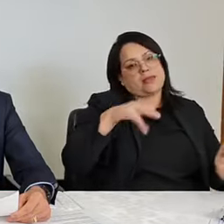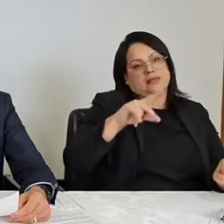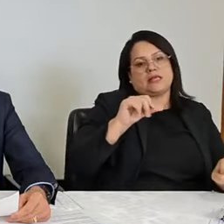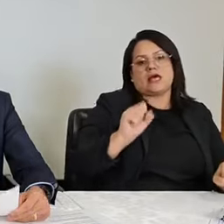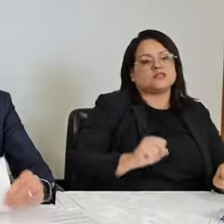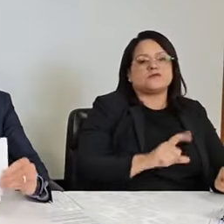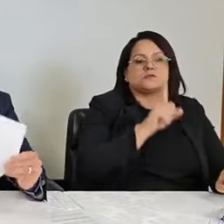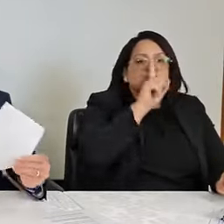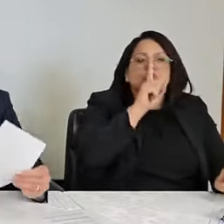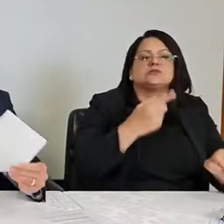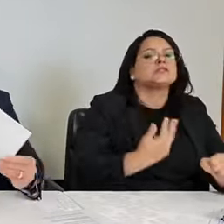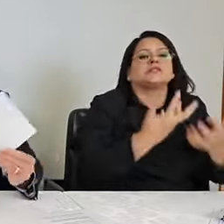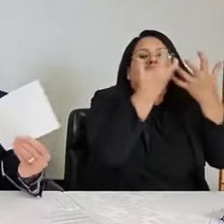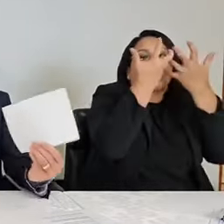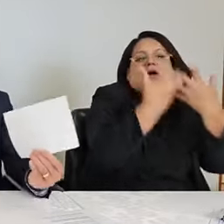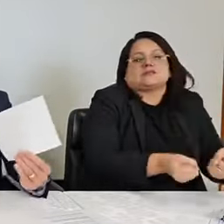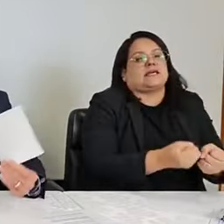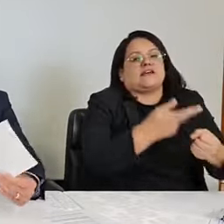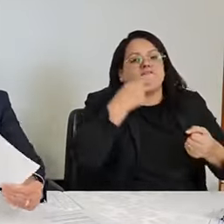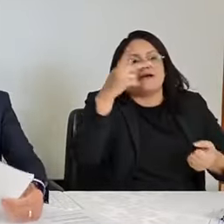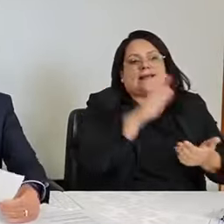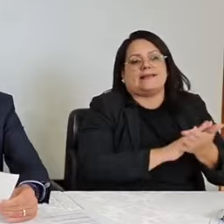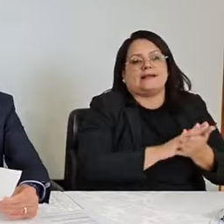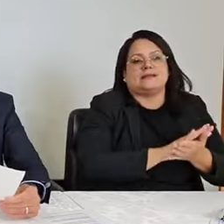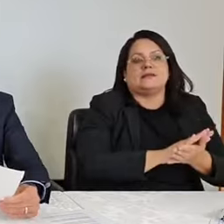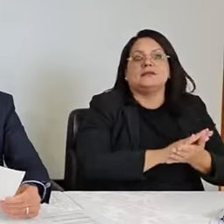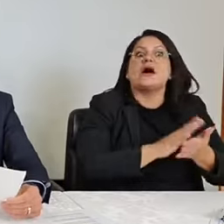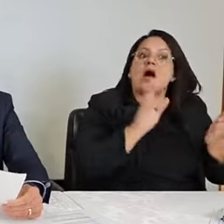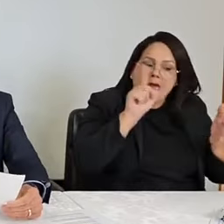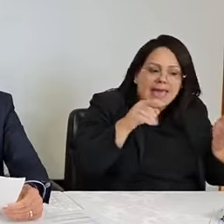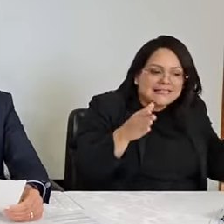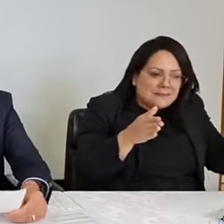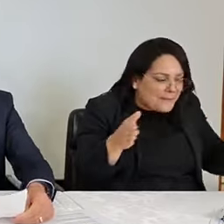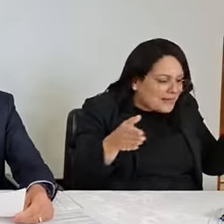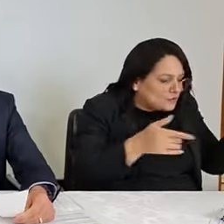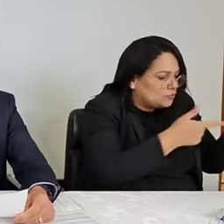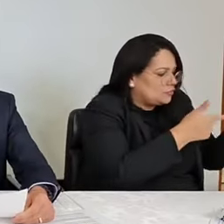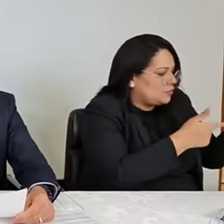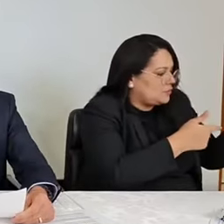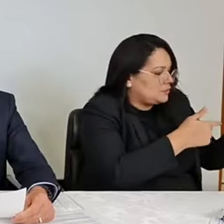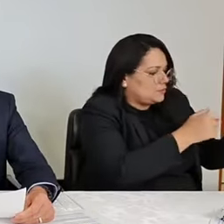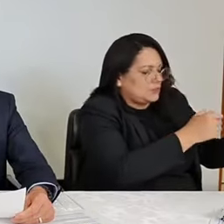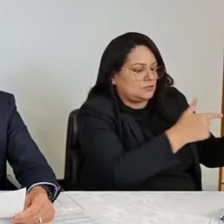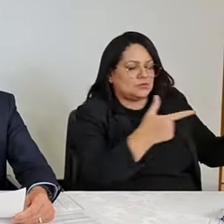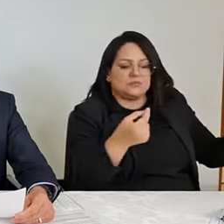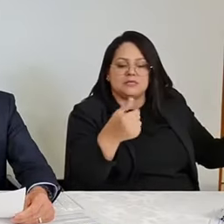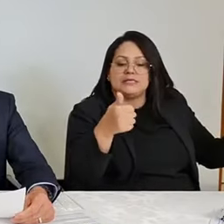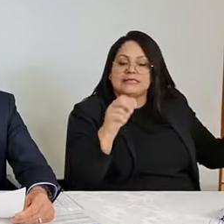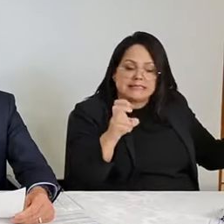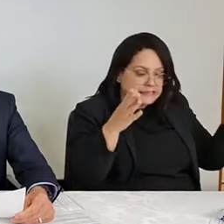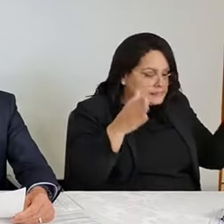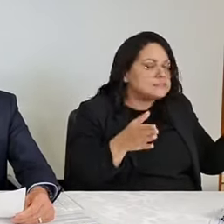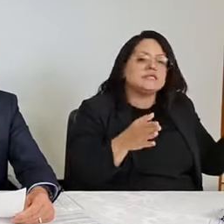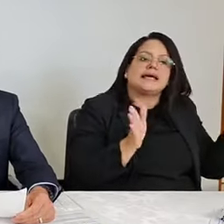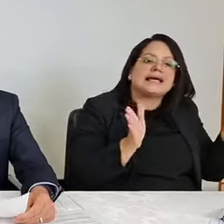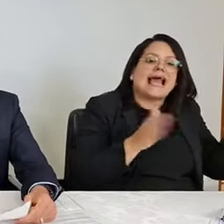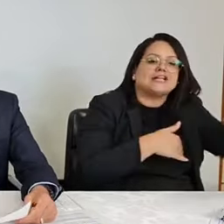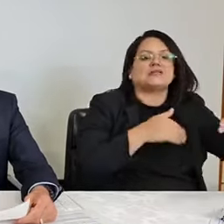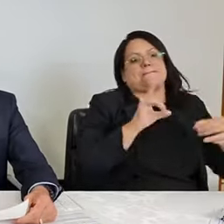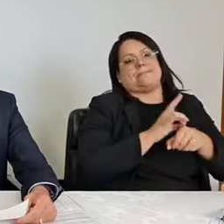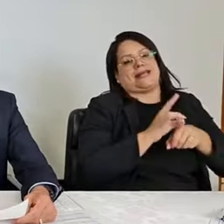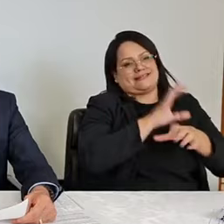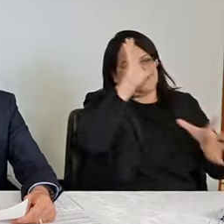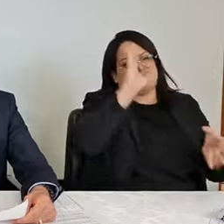dar as informações. Então, por isso, seria um período apelidado de caixa preta. Ah, daí surgiu. E aí, em 2015, a gente sabe o que aconteceu em 2016. E aí, pronto,